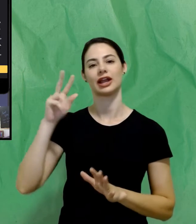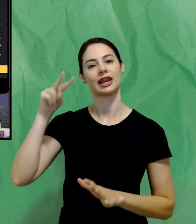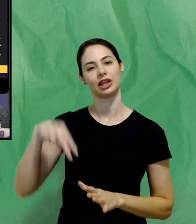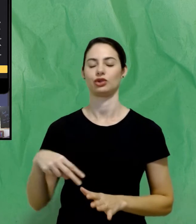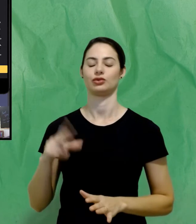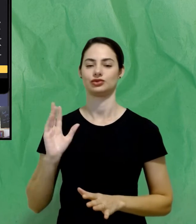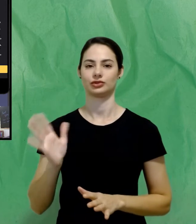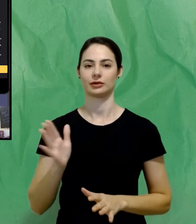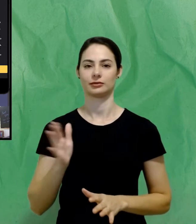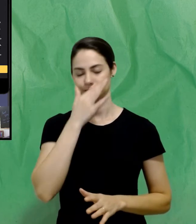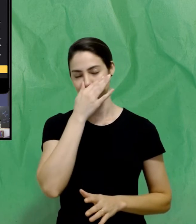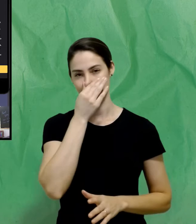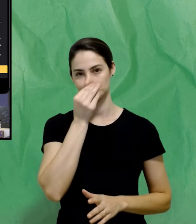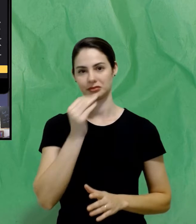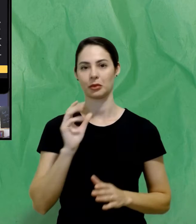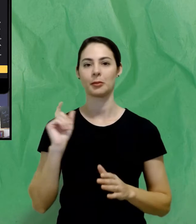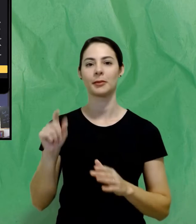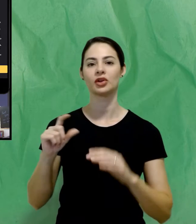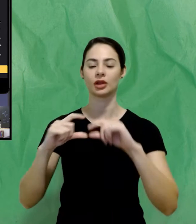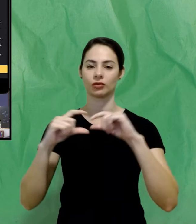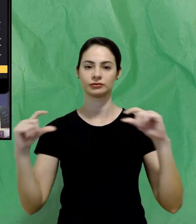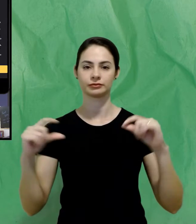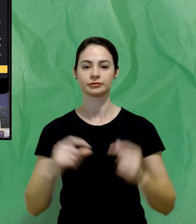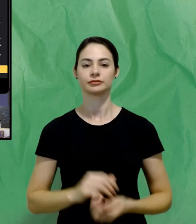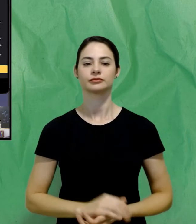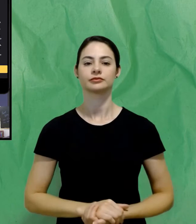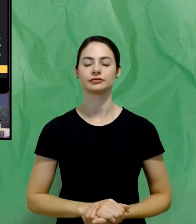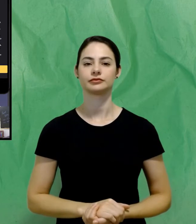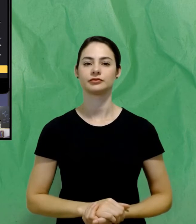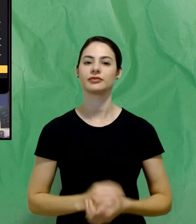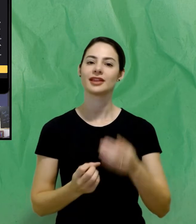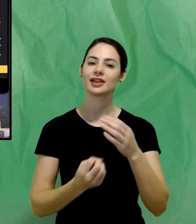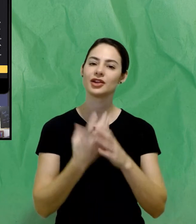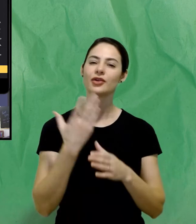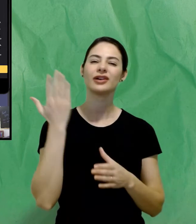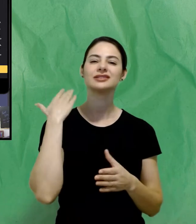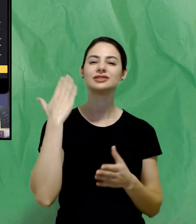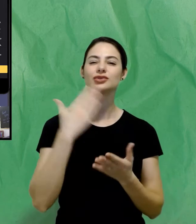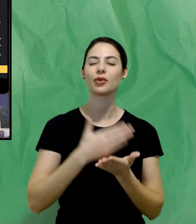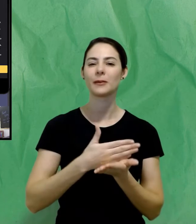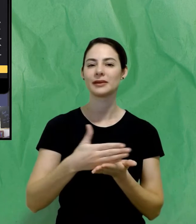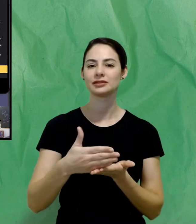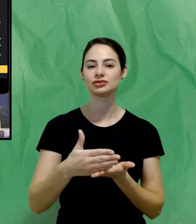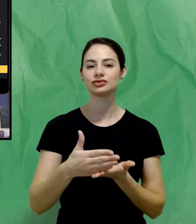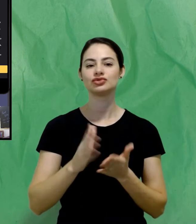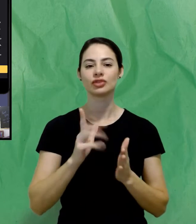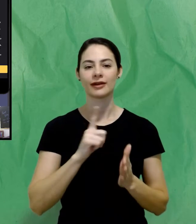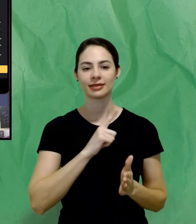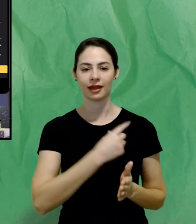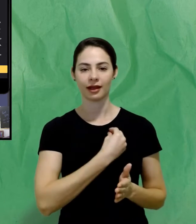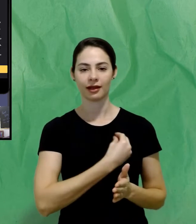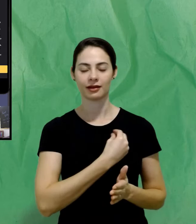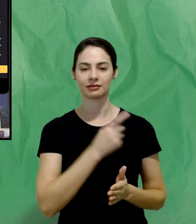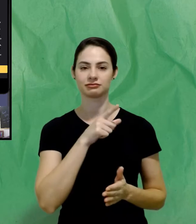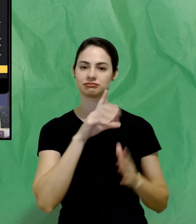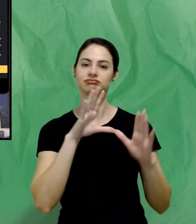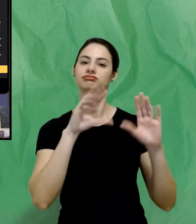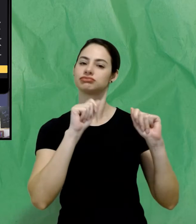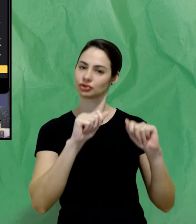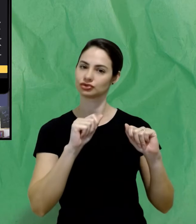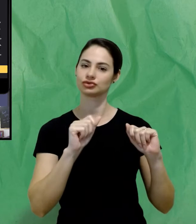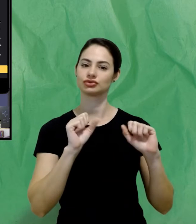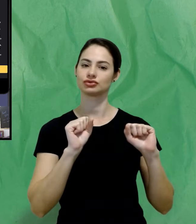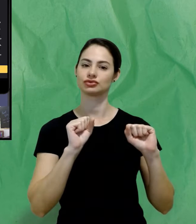né? Esse botão a gente criou ele lá no começo, ele está aqui, ó. A gente pode